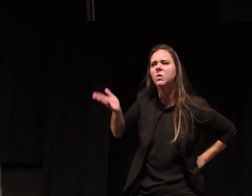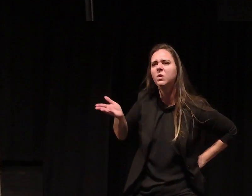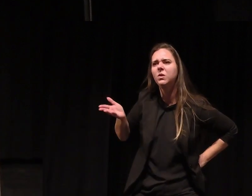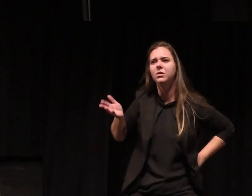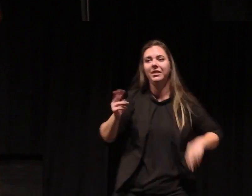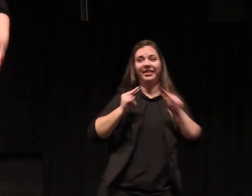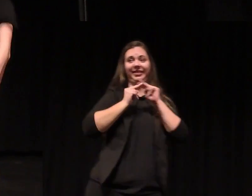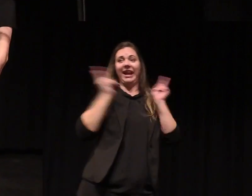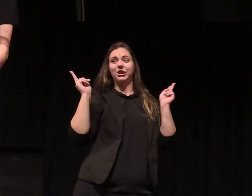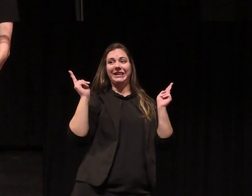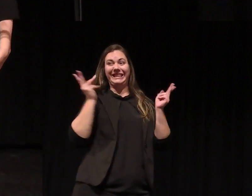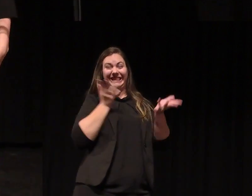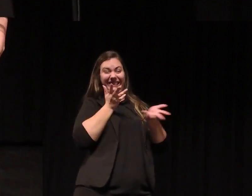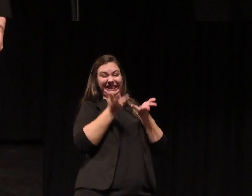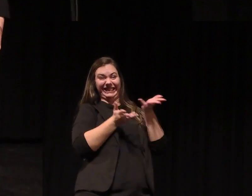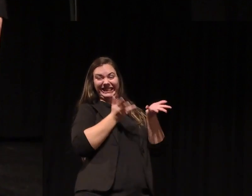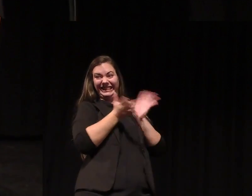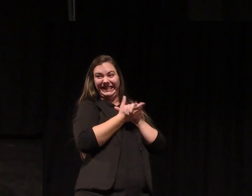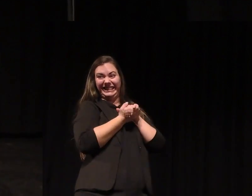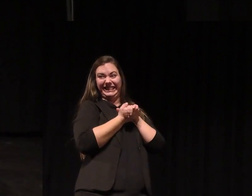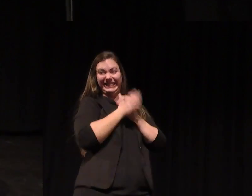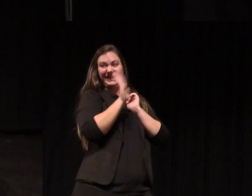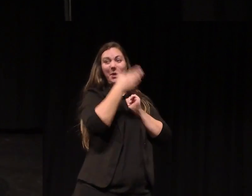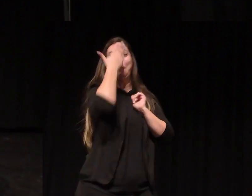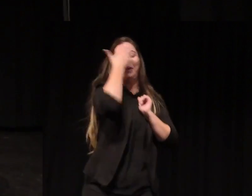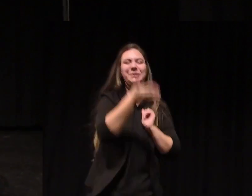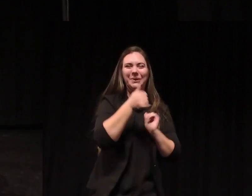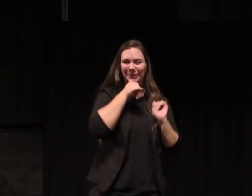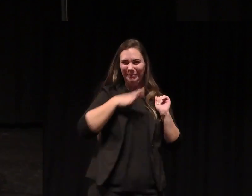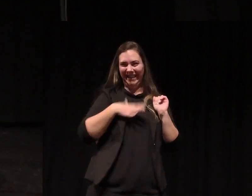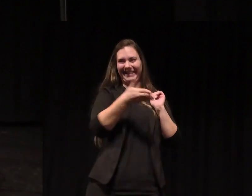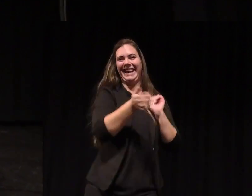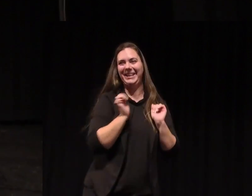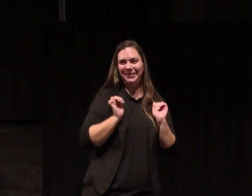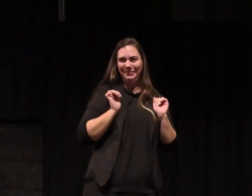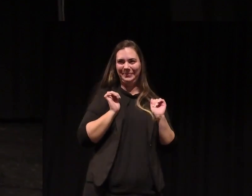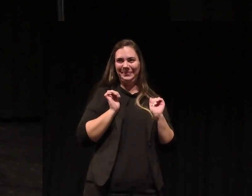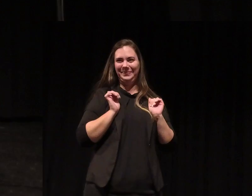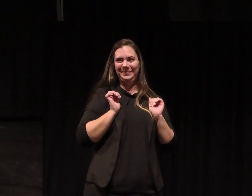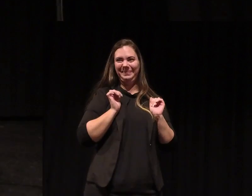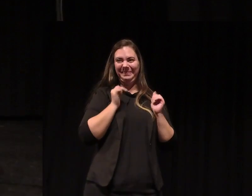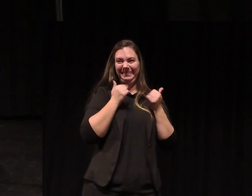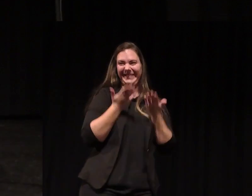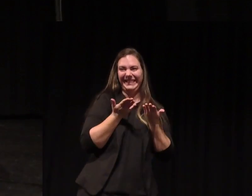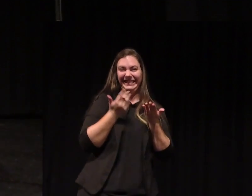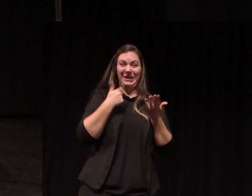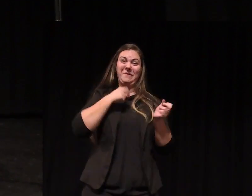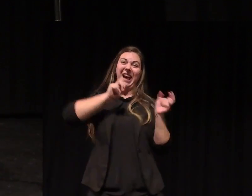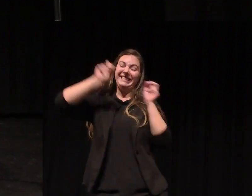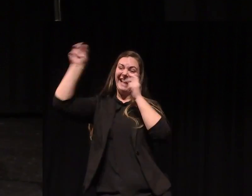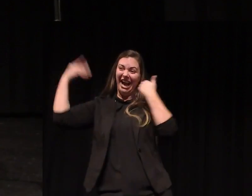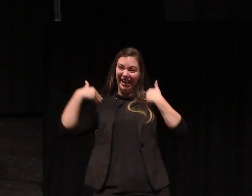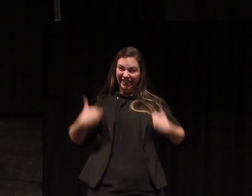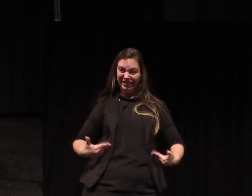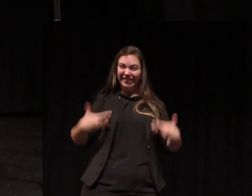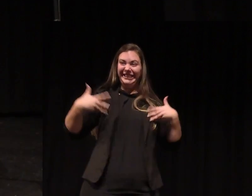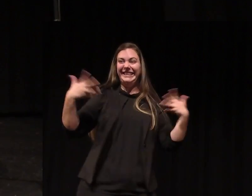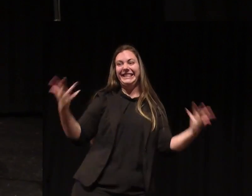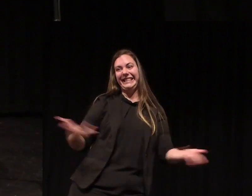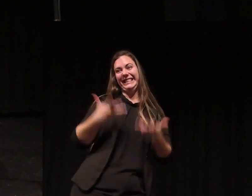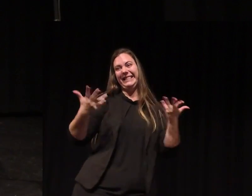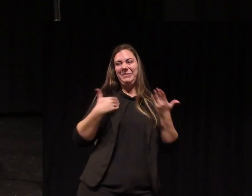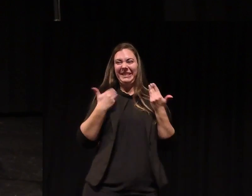L'étranger lui dit « Bonjour, madame. Moi, je fais juste voyager. Là, je passe par votre village. Je me demandais